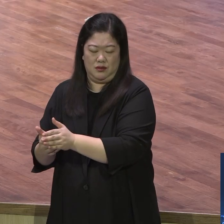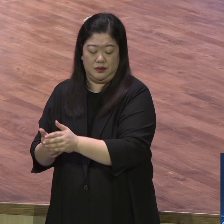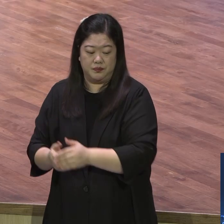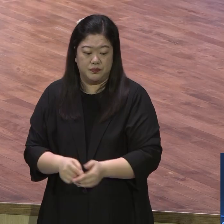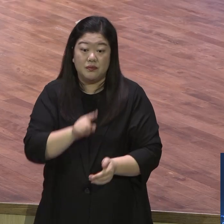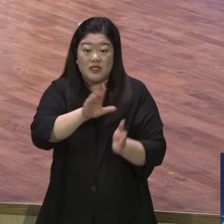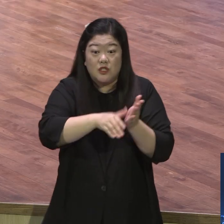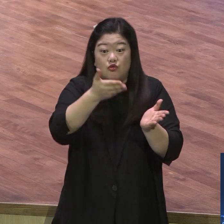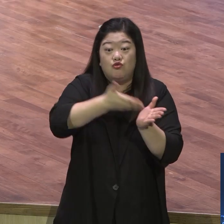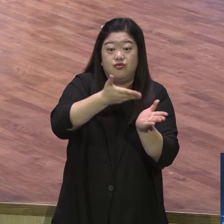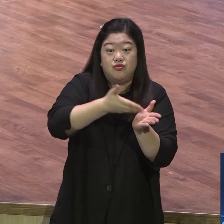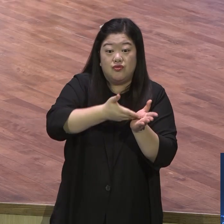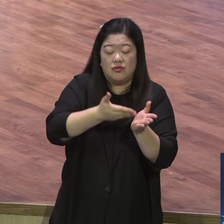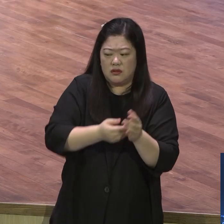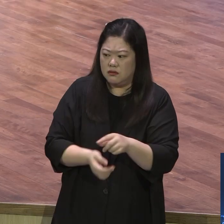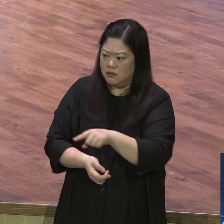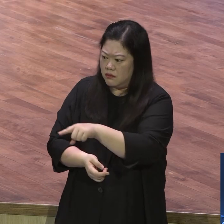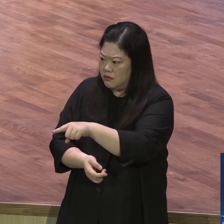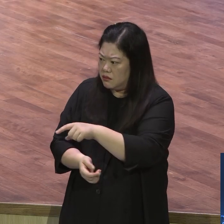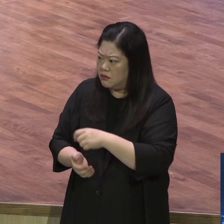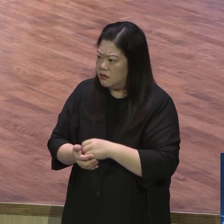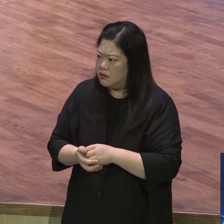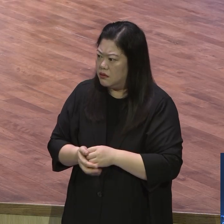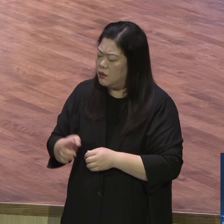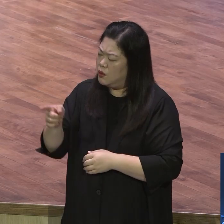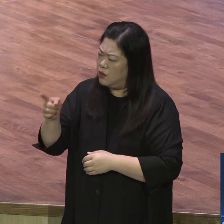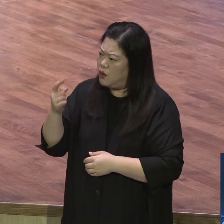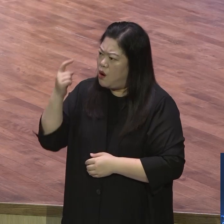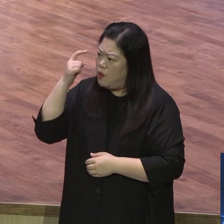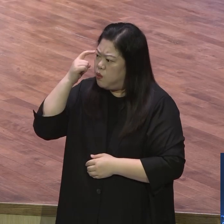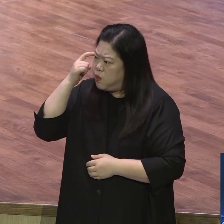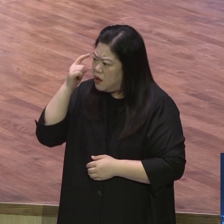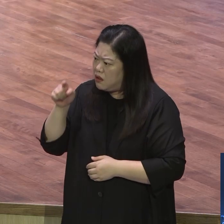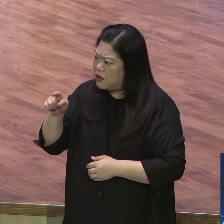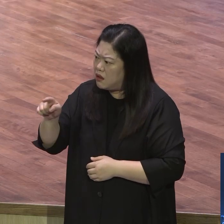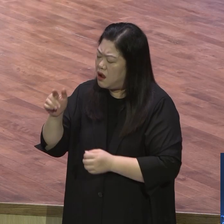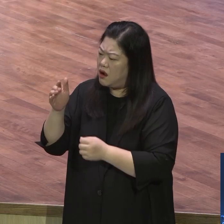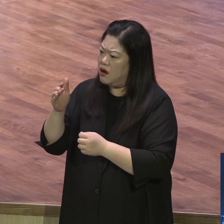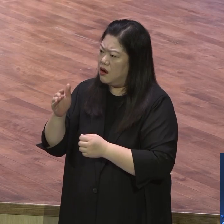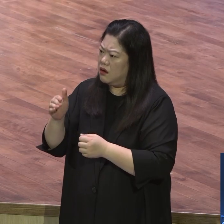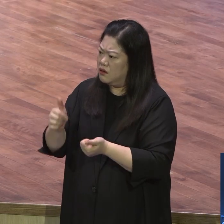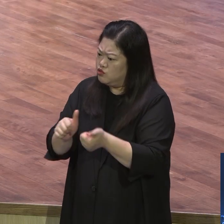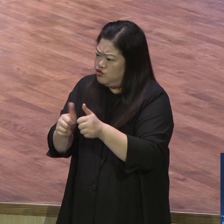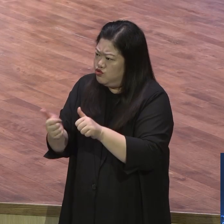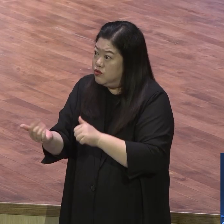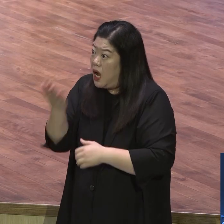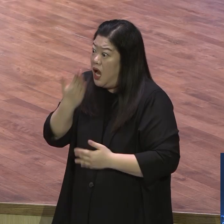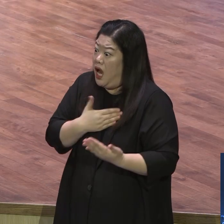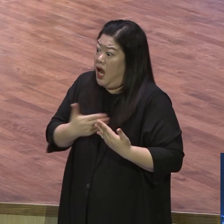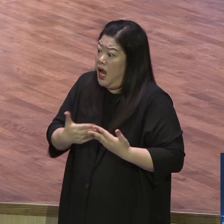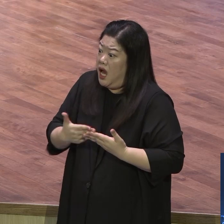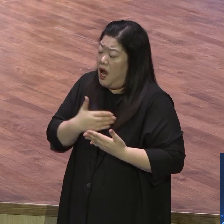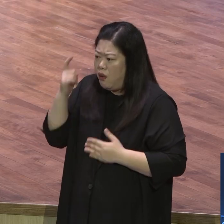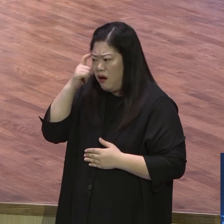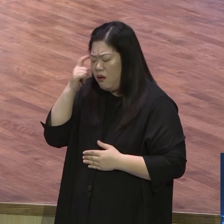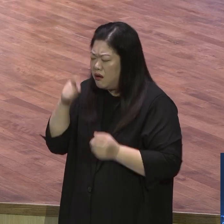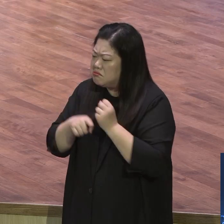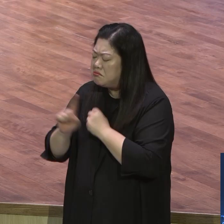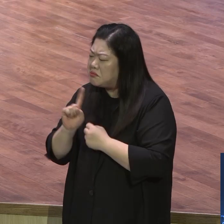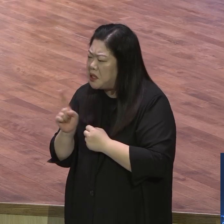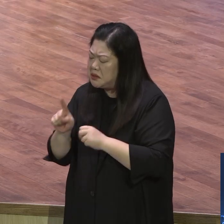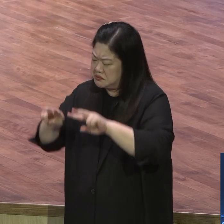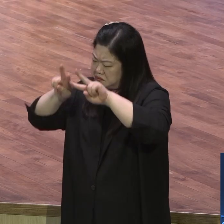병원에서 그렇게 죽음을 두려워했는지에 대해서 분석을 했어요 분석을 했습니다